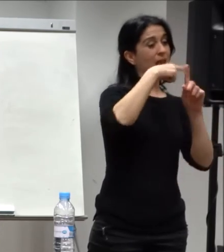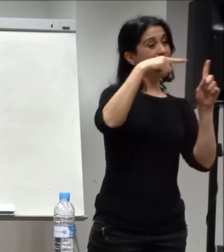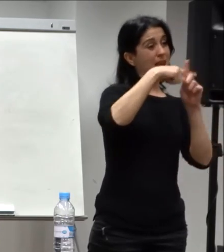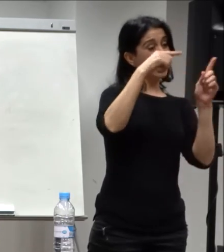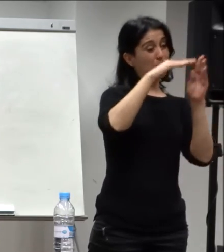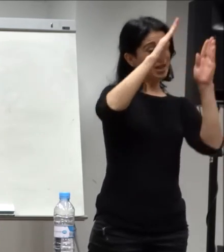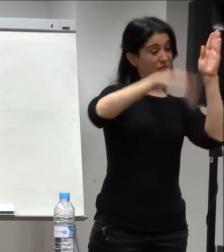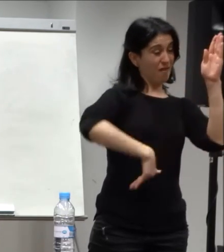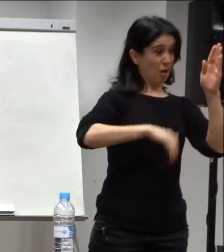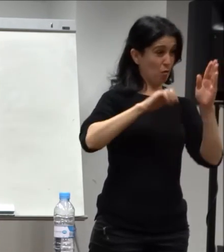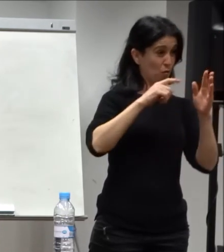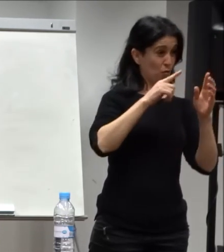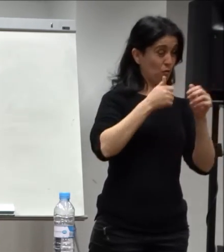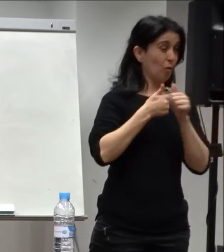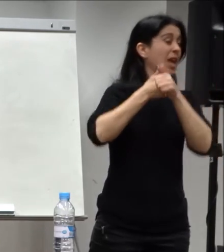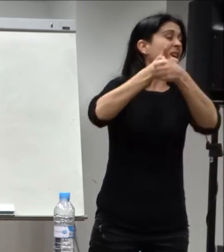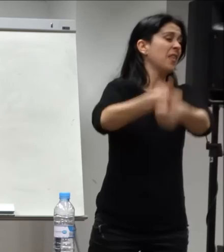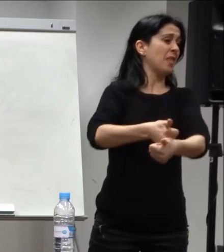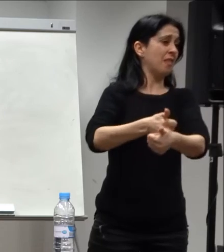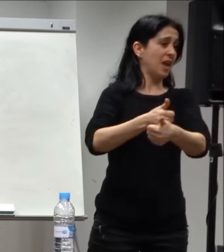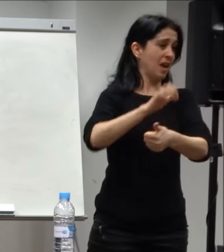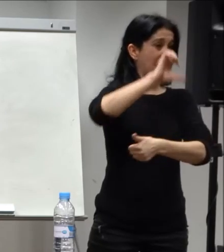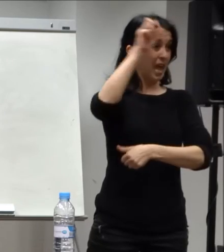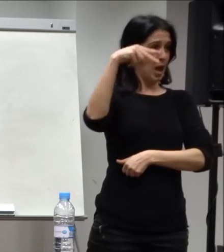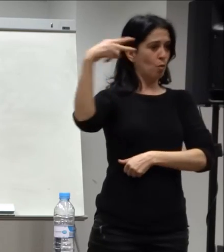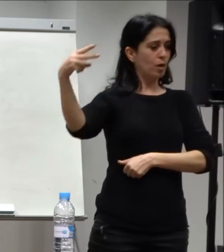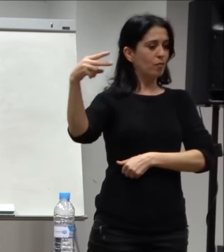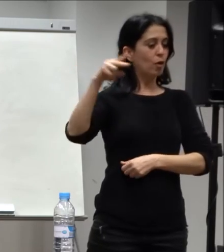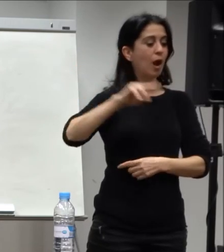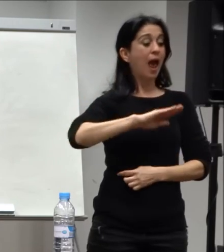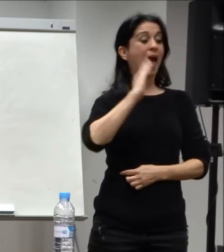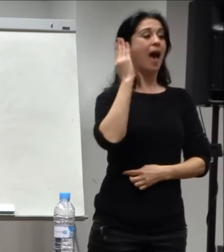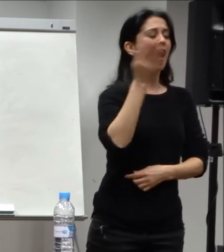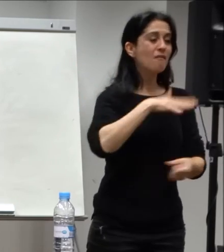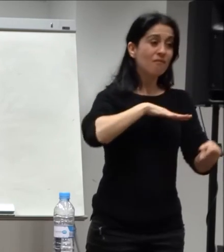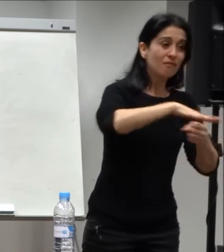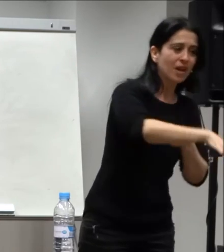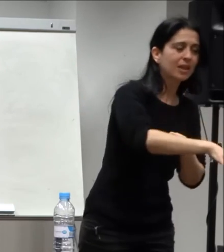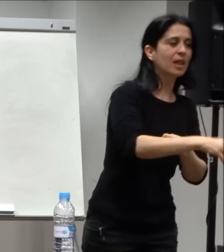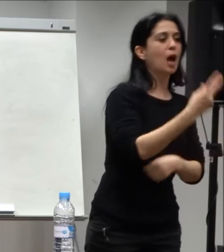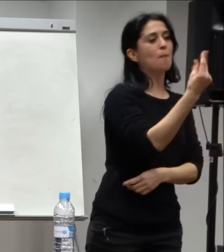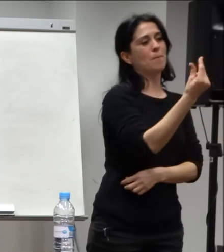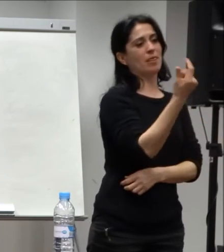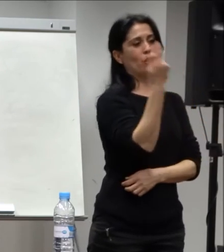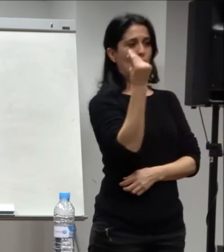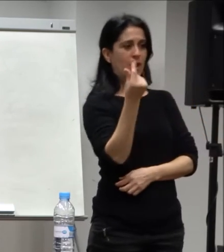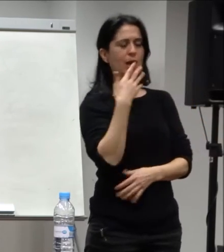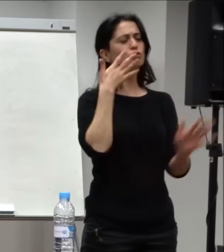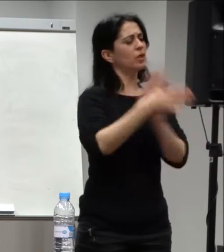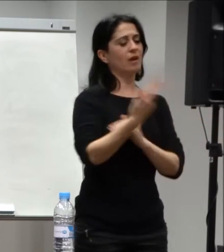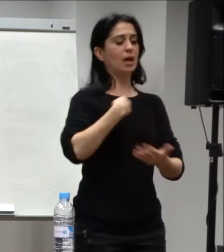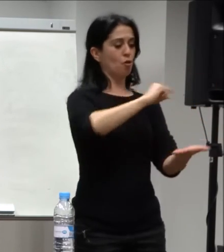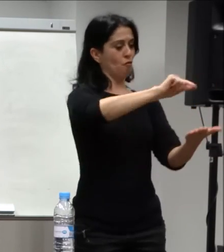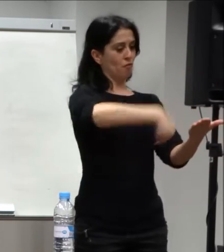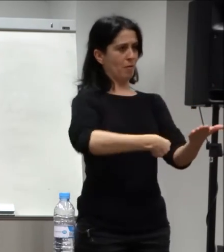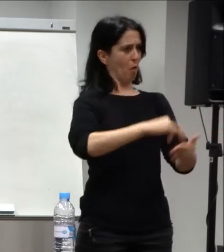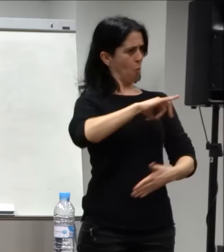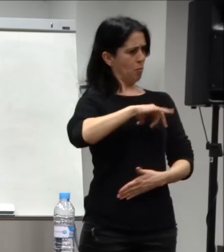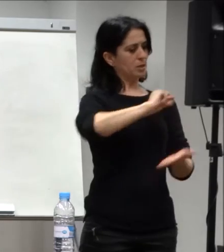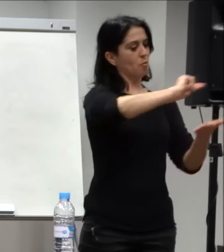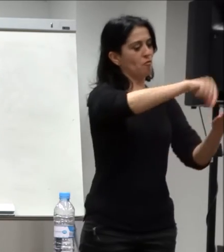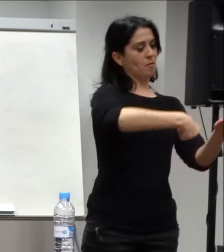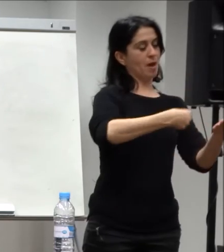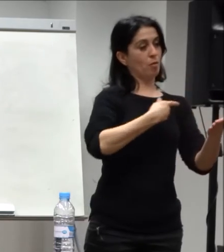de referencia repercuten en el precio del dinero a la baja. Es decir, yo firmo un contrato de préstamo y salgo